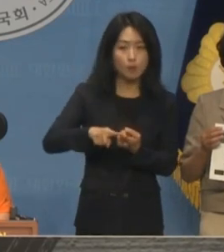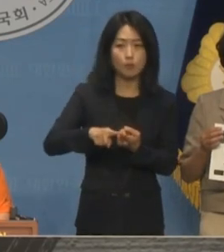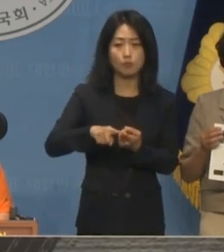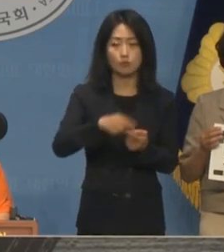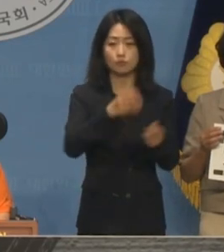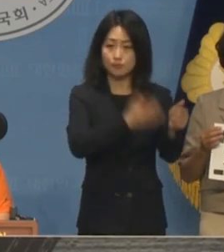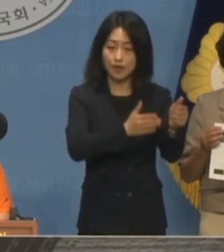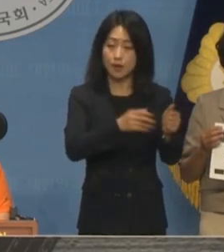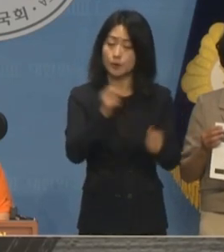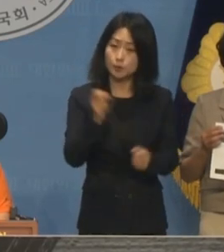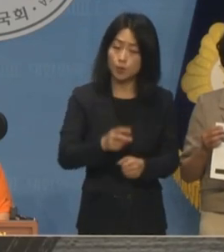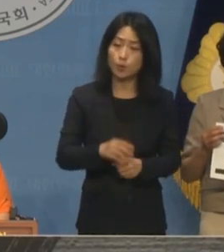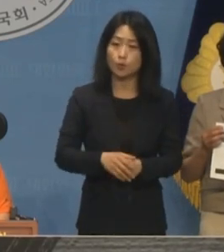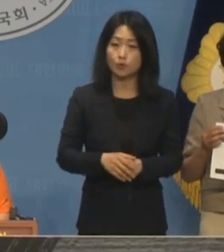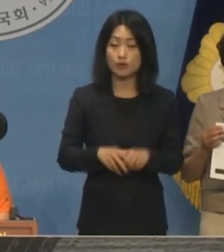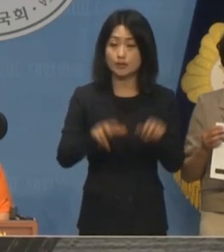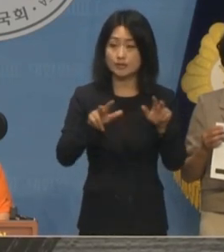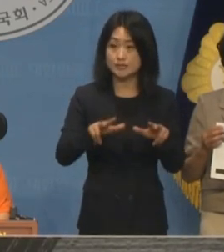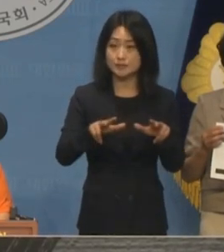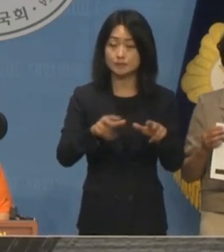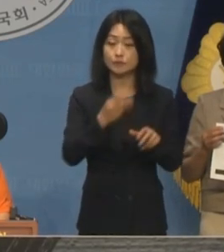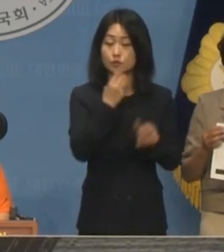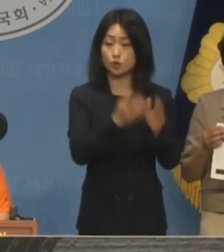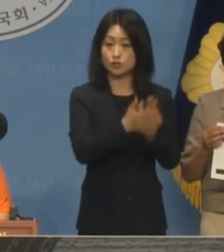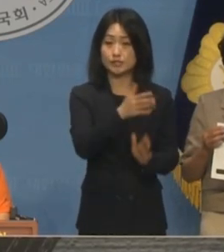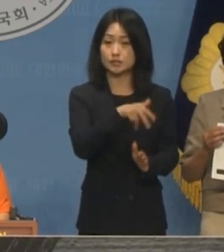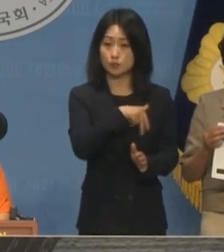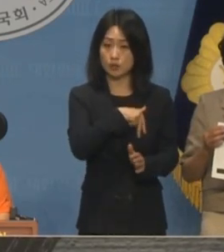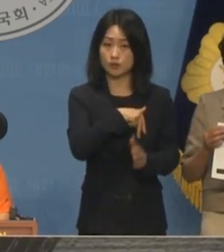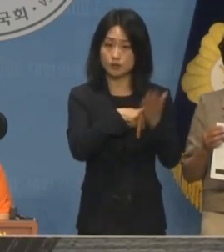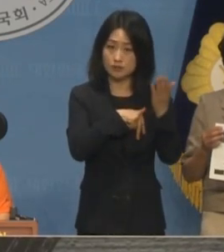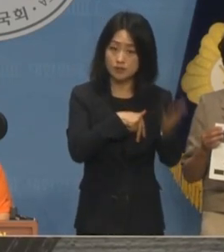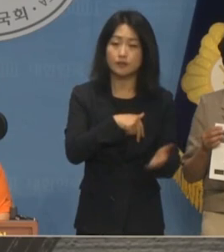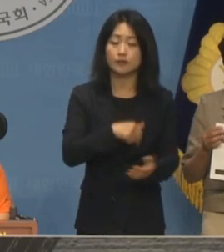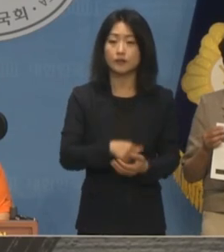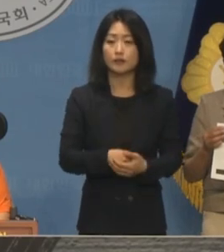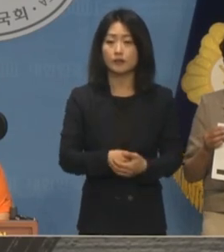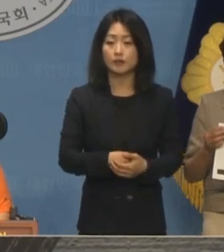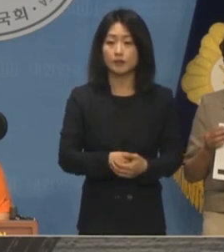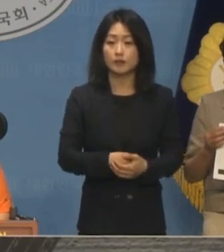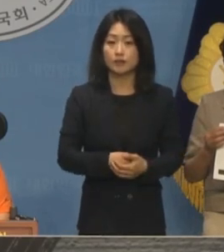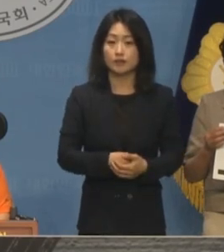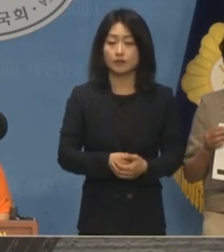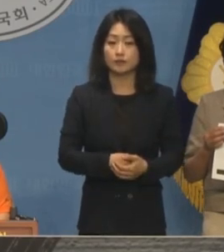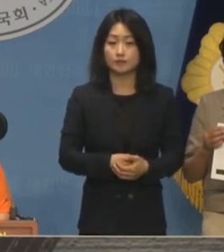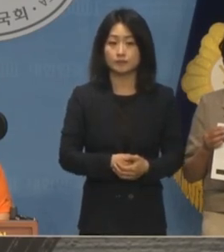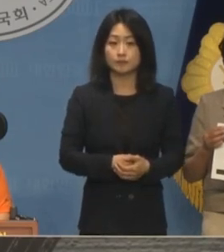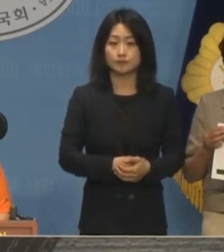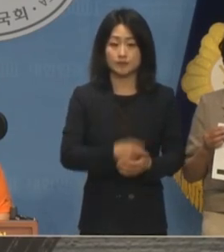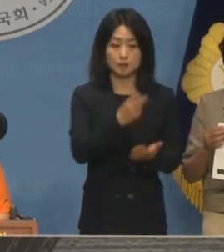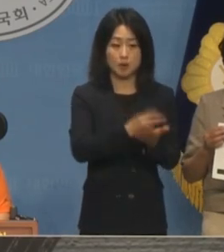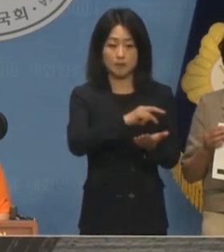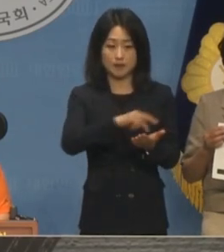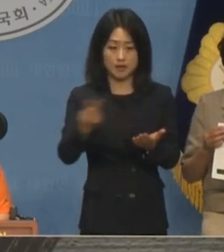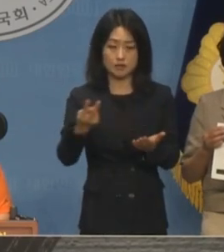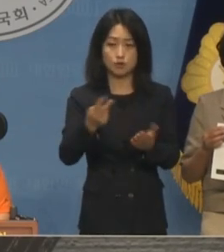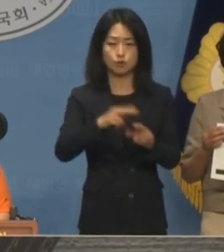됩니다. 그리고 당장 서울시 유만희 의원은 당장 개정안을